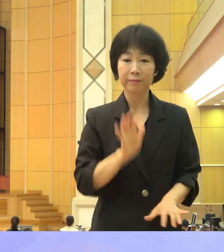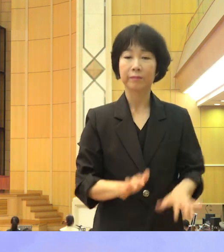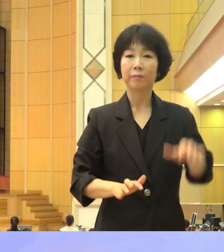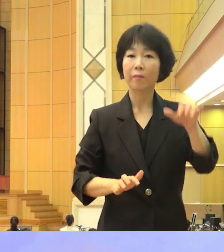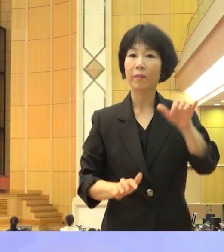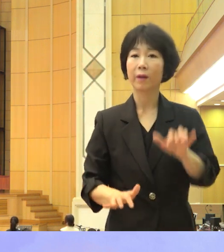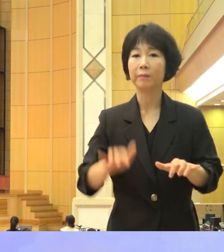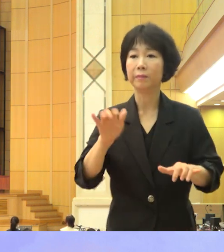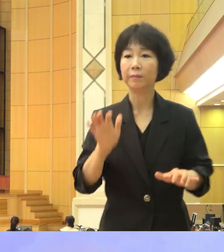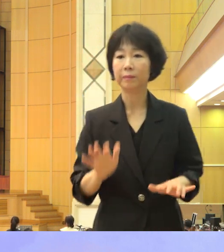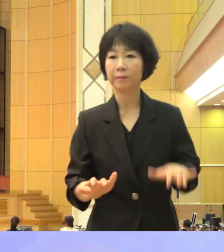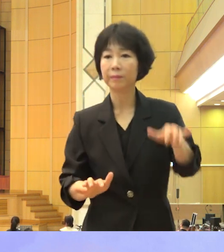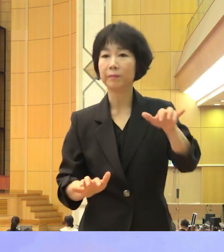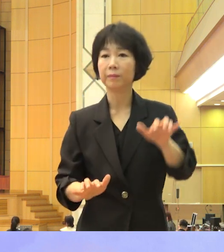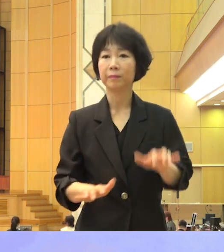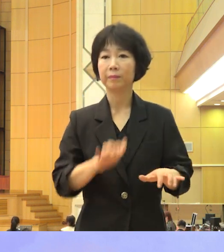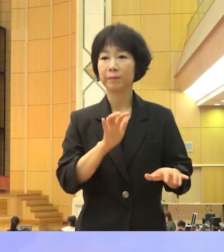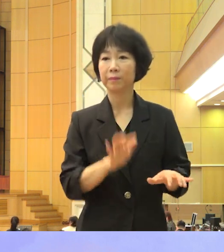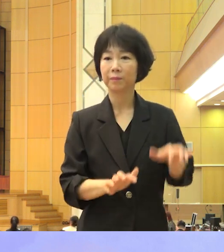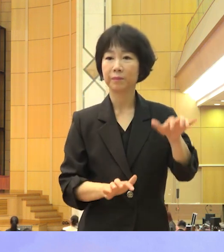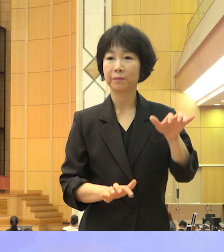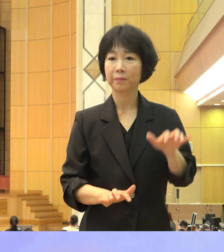찬양하시겠습니다. 나의 등 뒤에서,